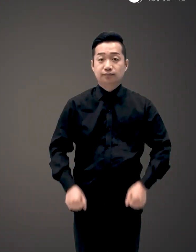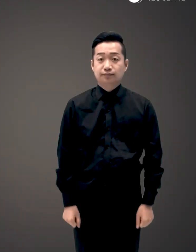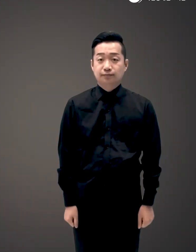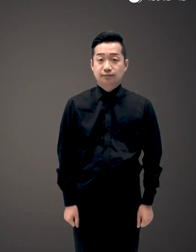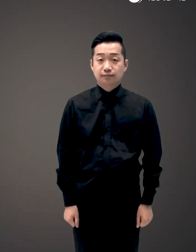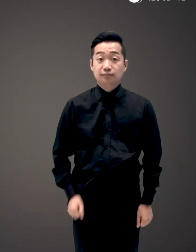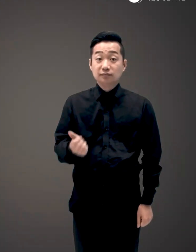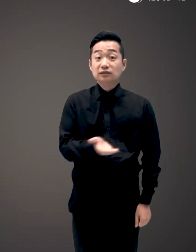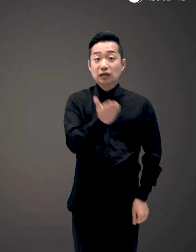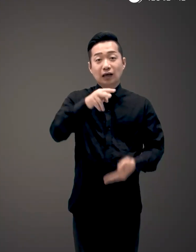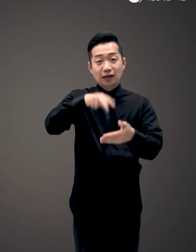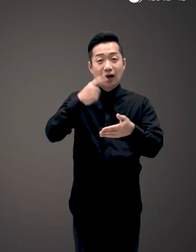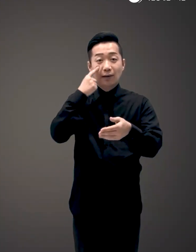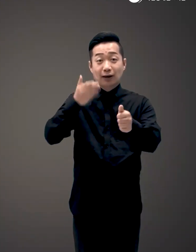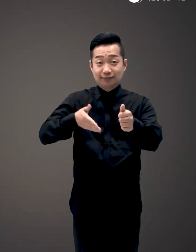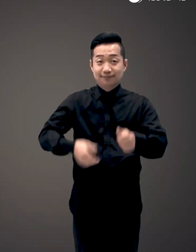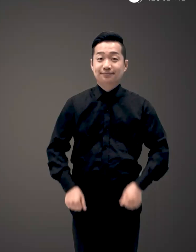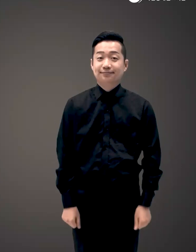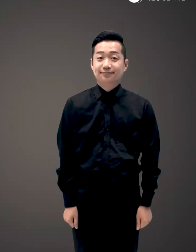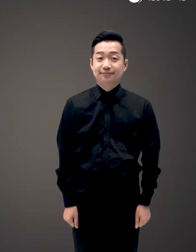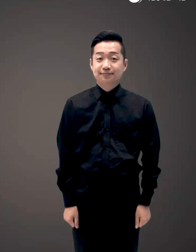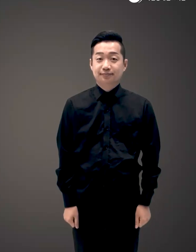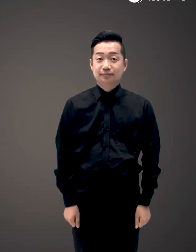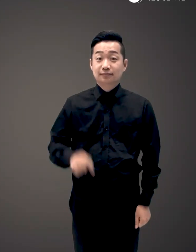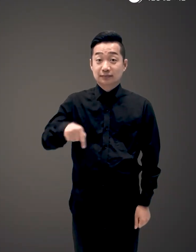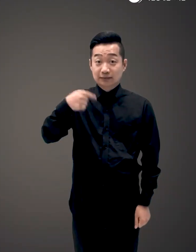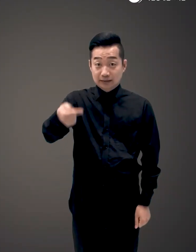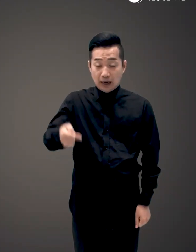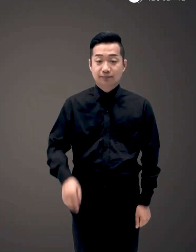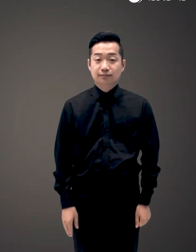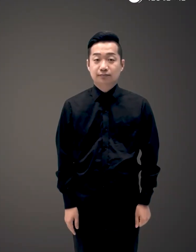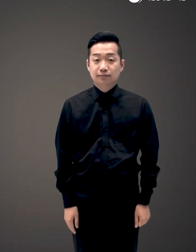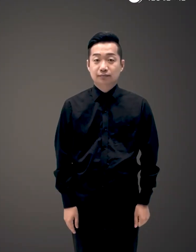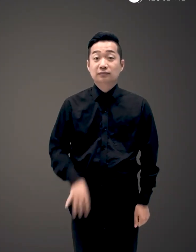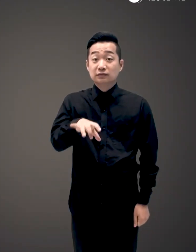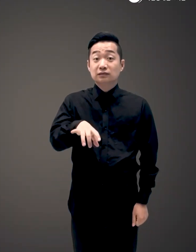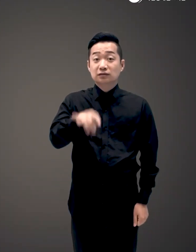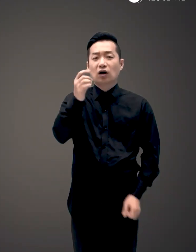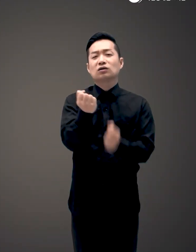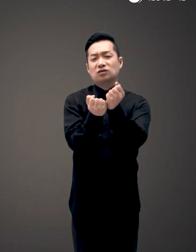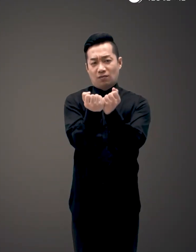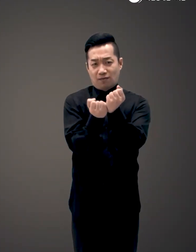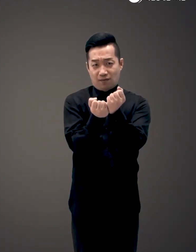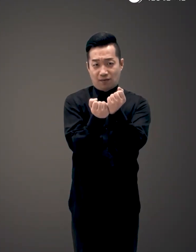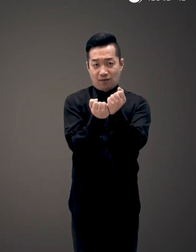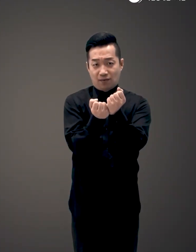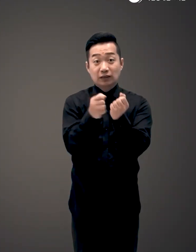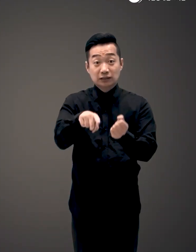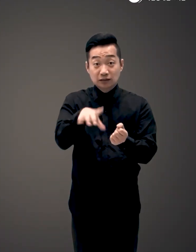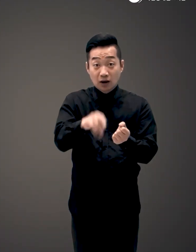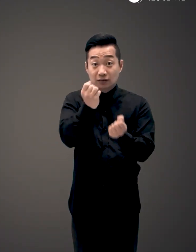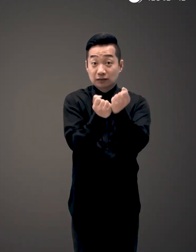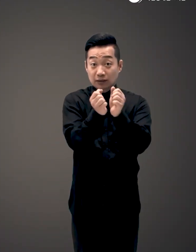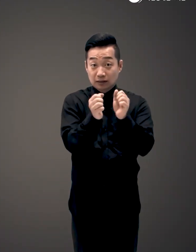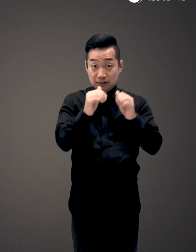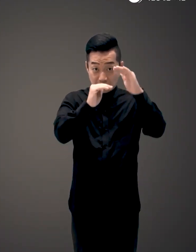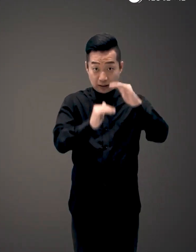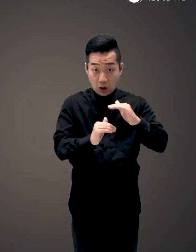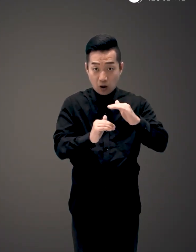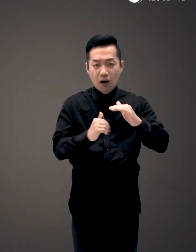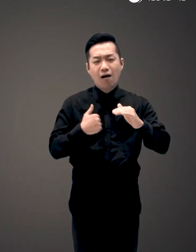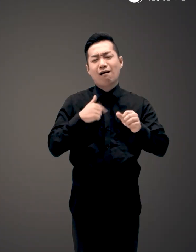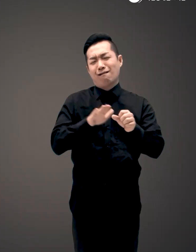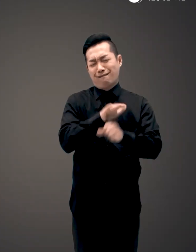그런 카드뉴스라서 여러분이 한번 읽어보셨으면 좋겠습니다. 그리고 나오는 게 프롤로그. 이 프롤로그는 제가